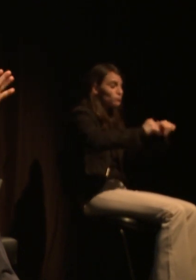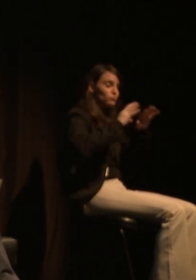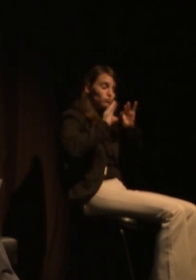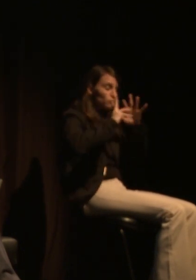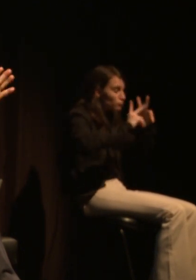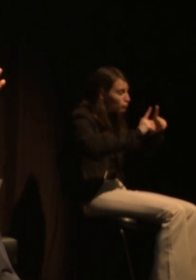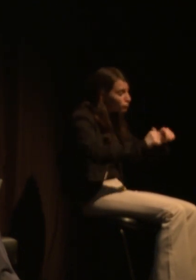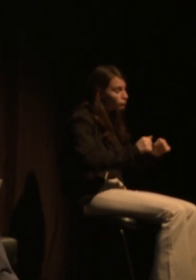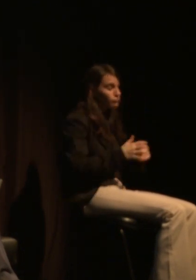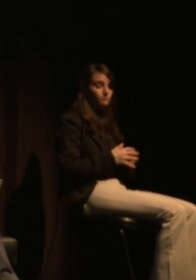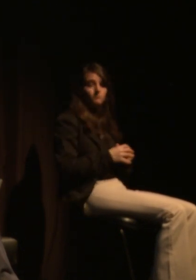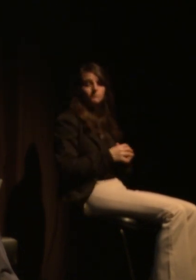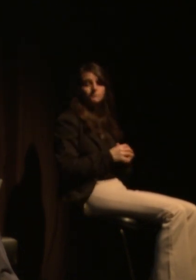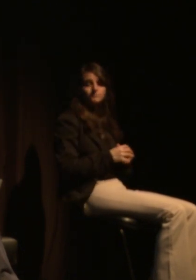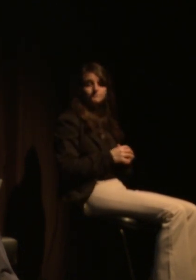tudo. Acabou.